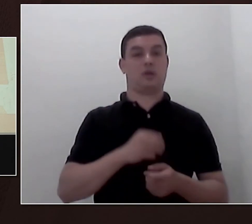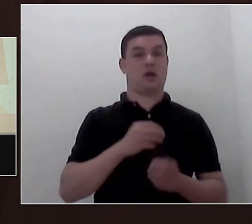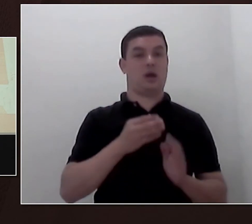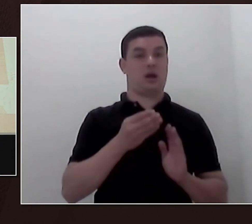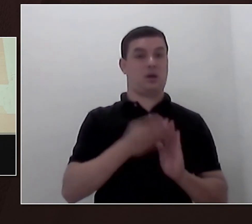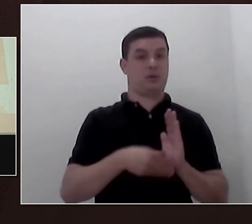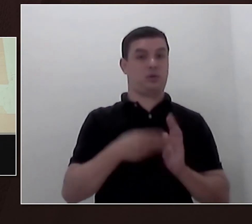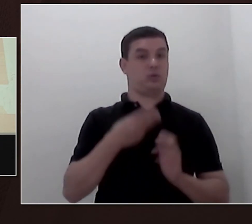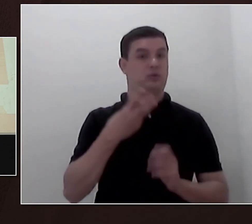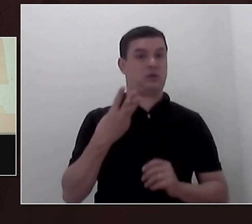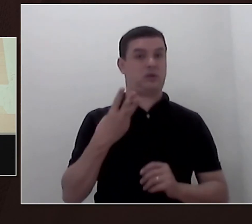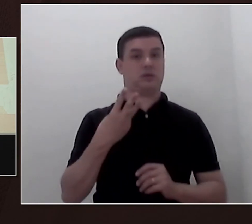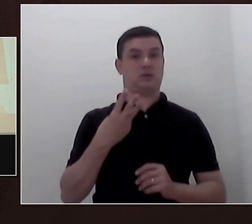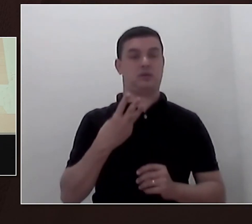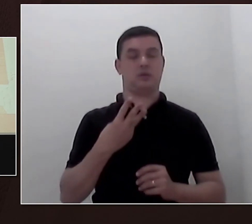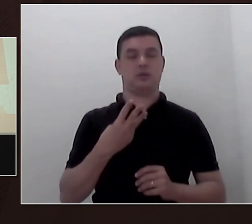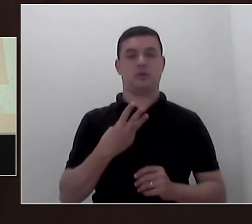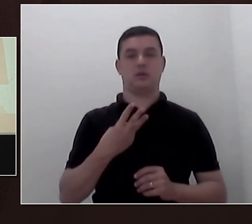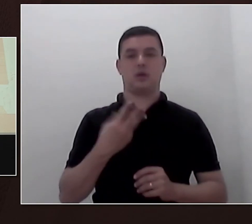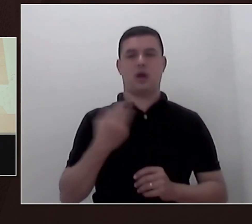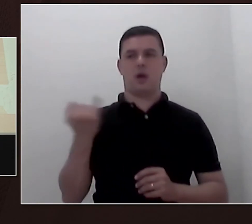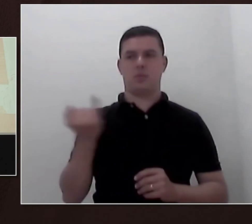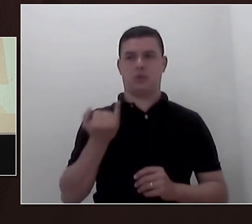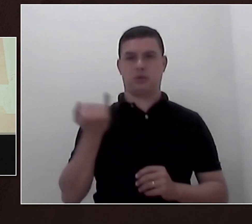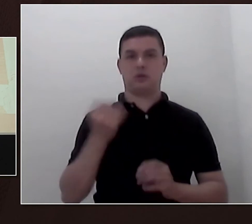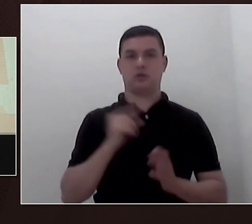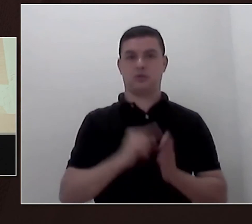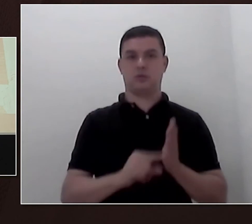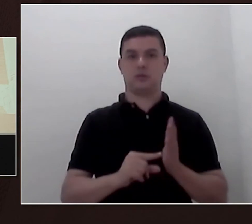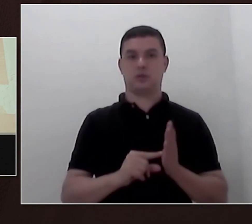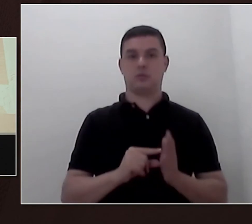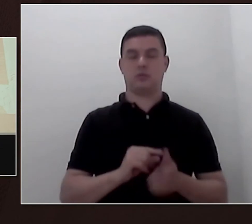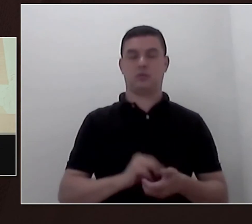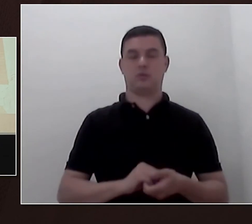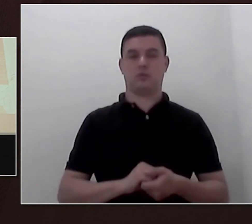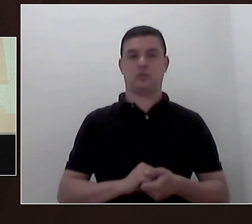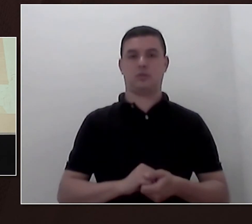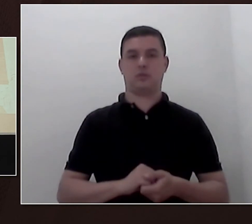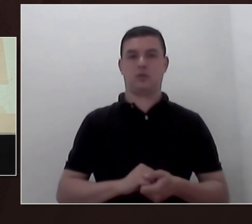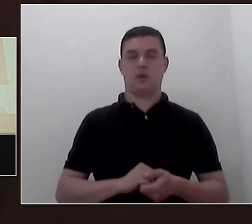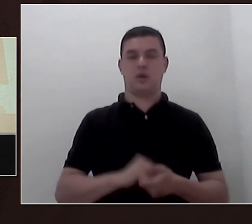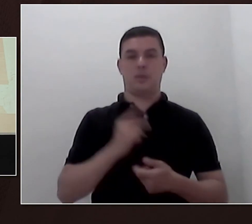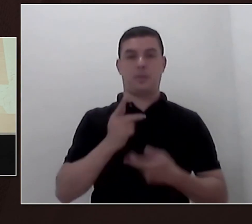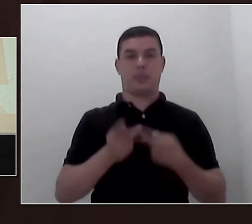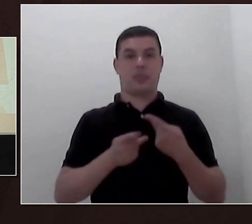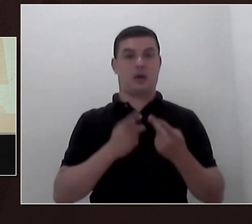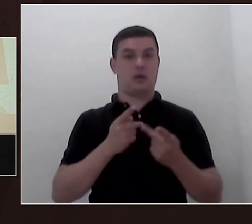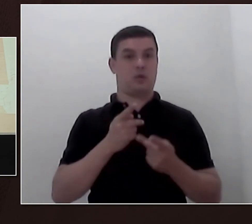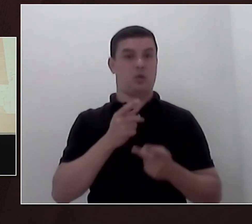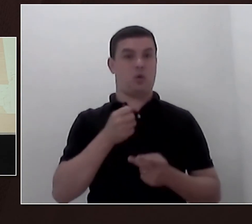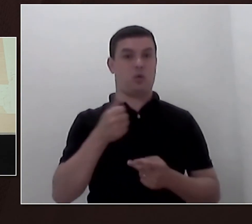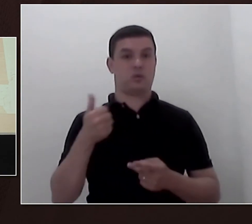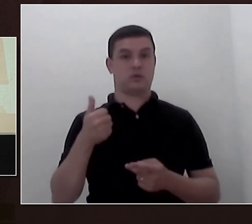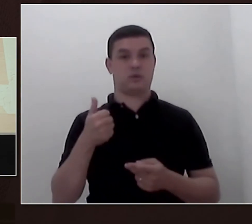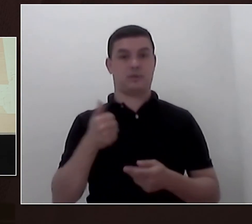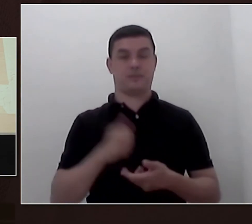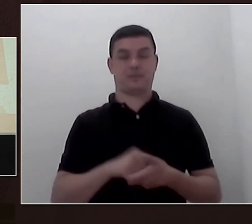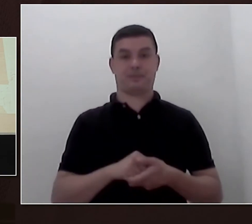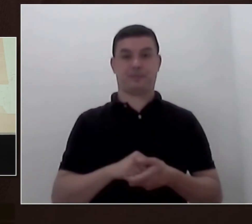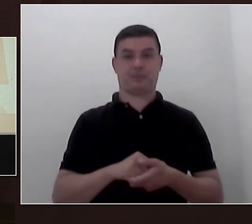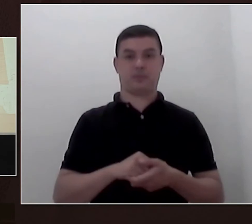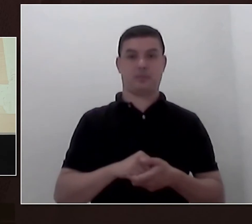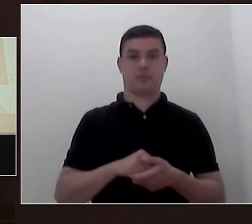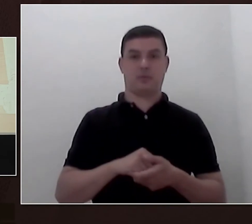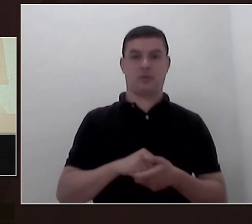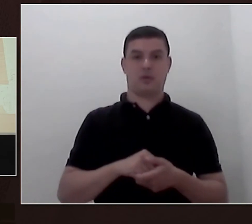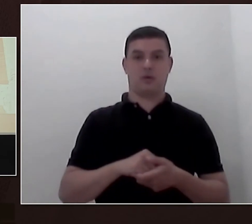esses versículos são importantes. 3, diz assim, versículo 11: porque ninguém pode lançar